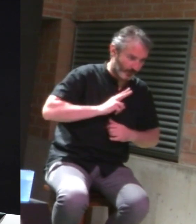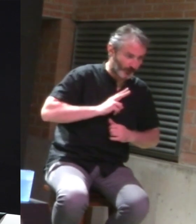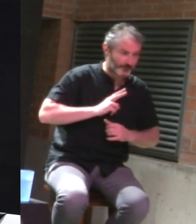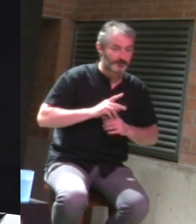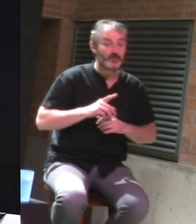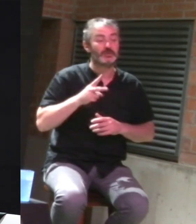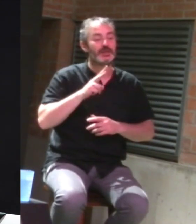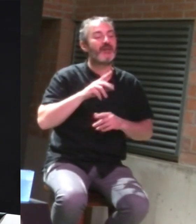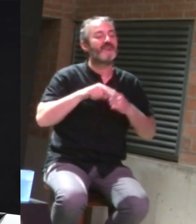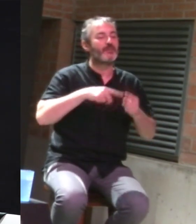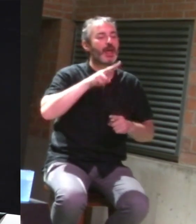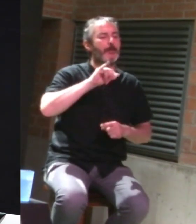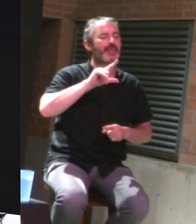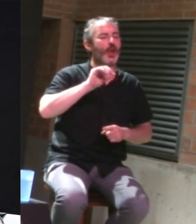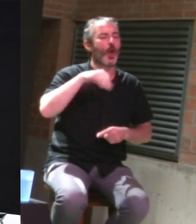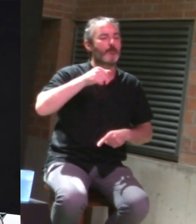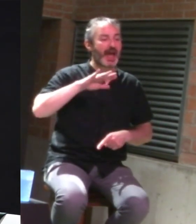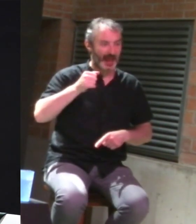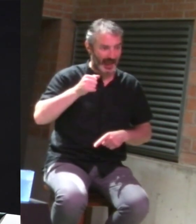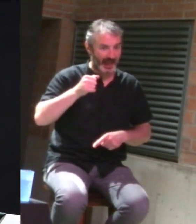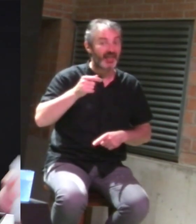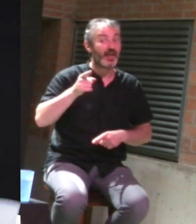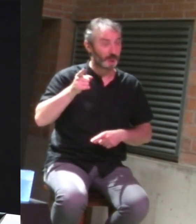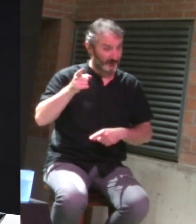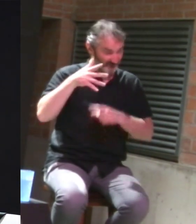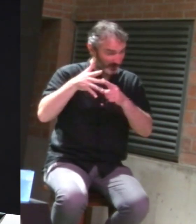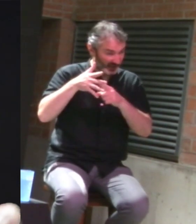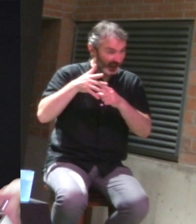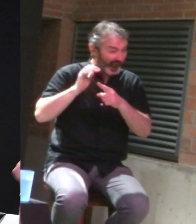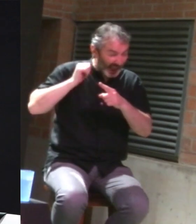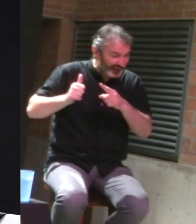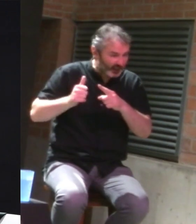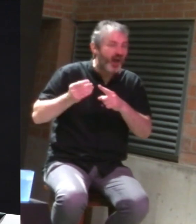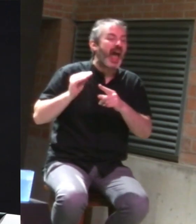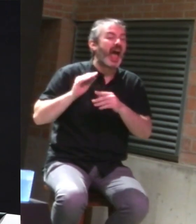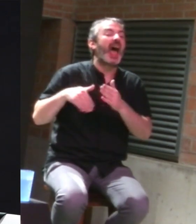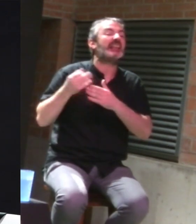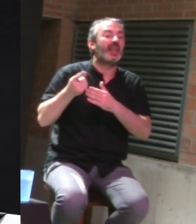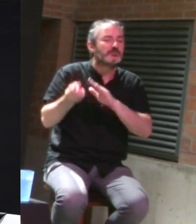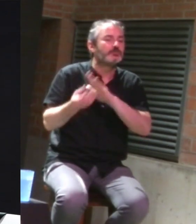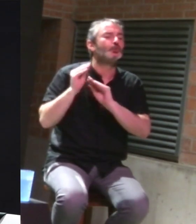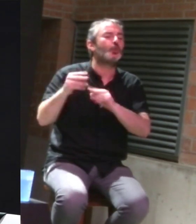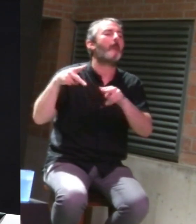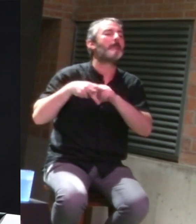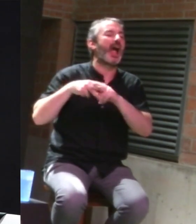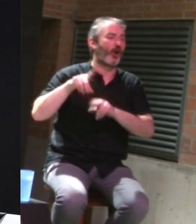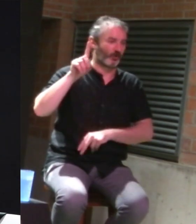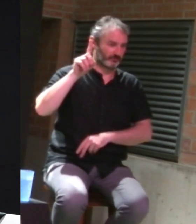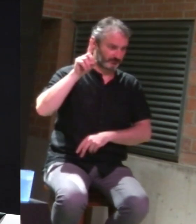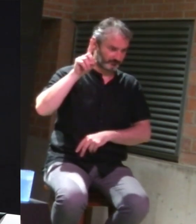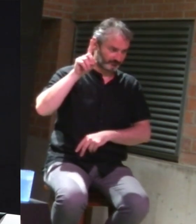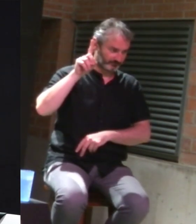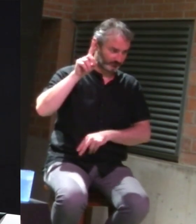família Vilomara, que arriba a tenir la seva pròpia caixa d'estalvis, deixeu-vos bé, però que és super, super important la